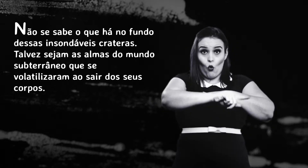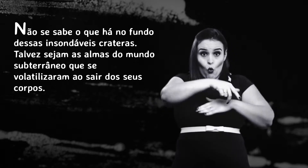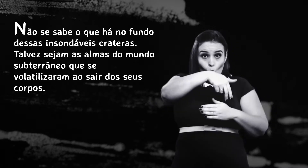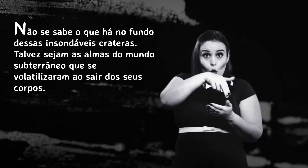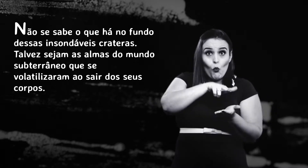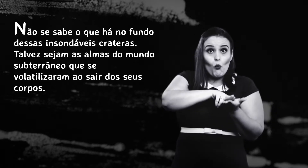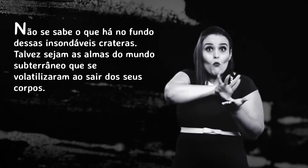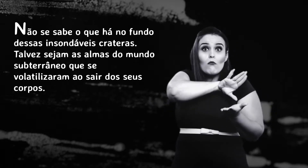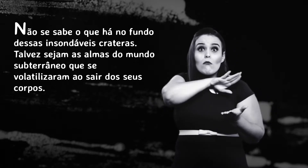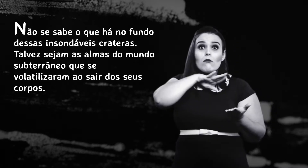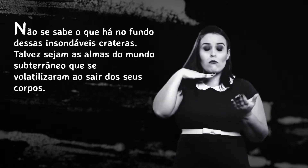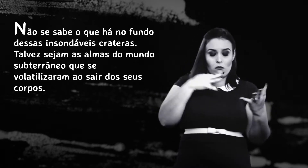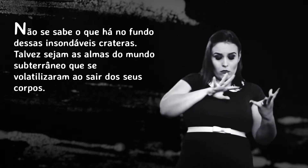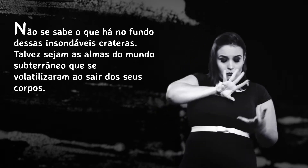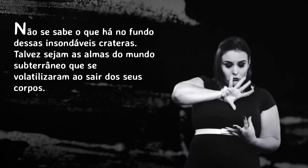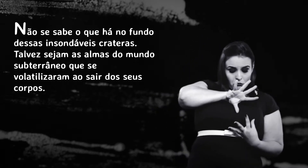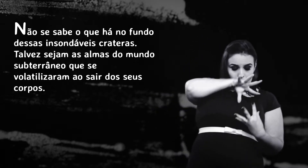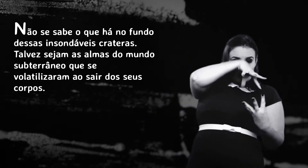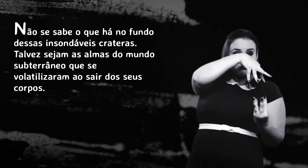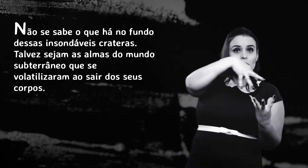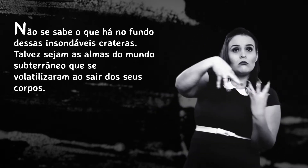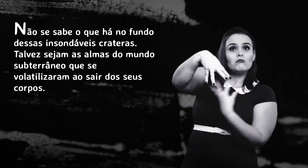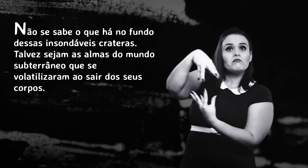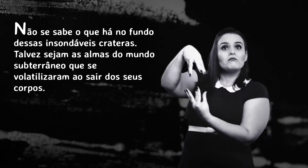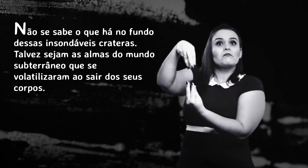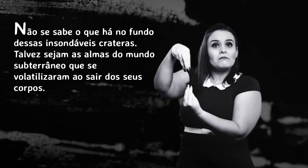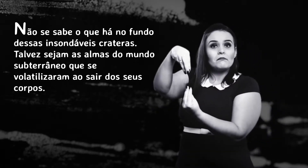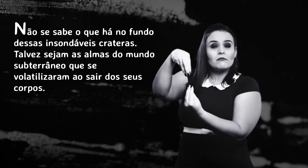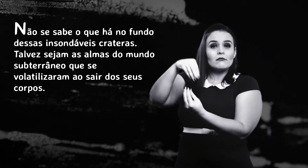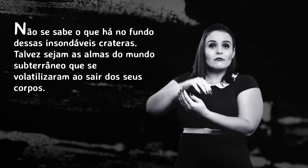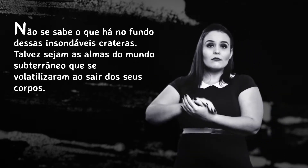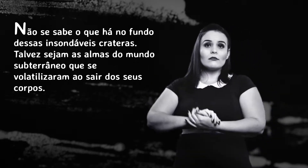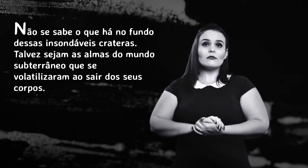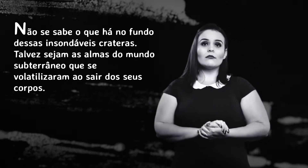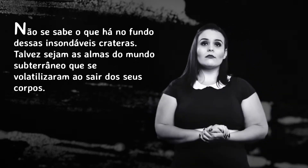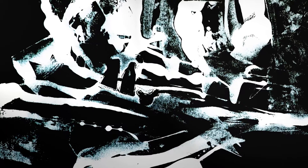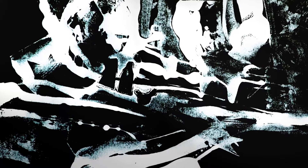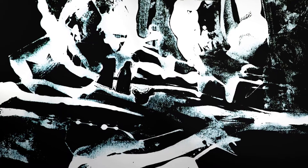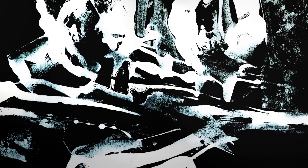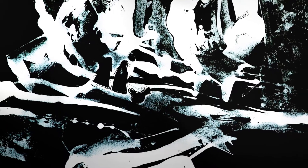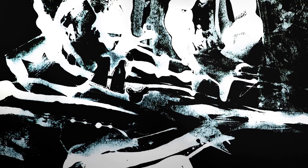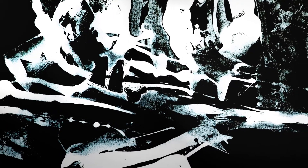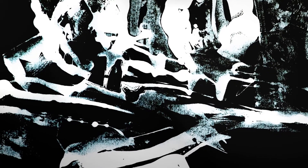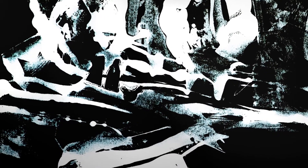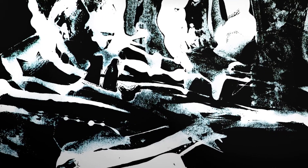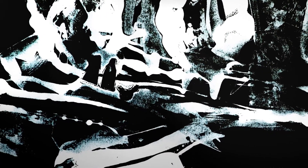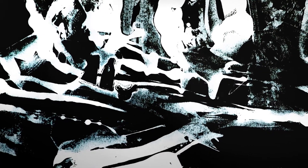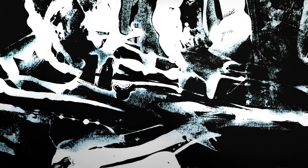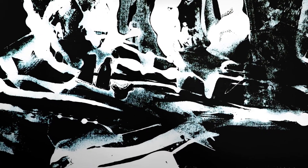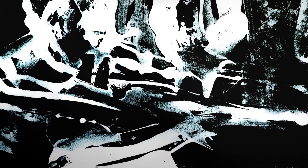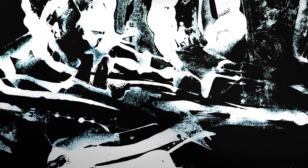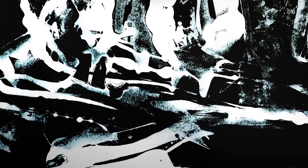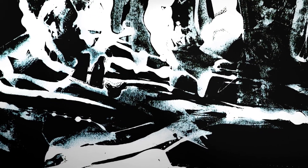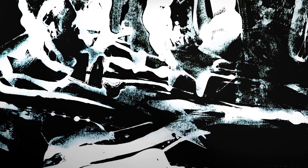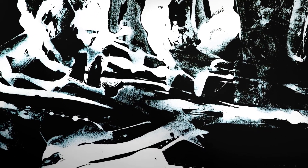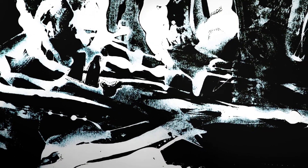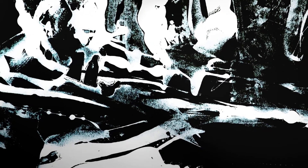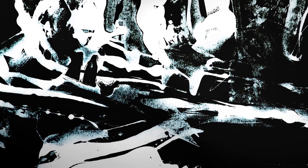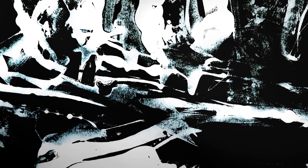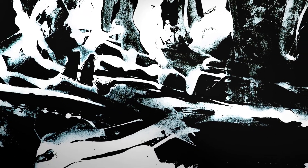subterrâneo que se volatilizaram ao sair dos seus corpos. O escuro e sinuoso caminho por onde